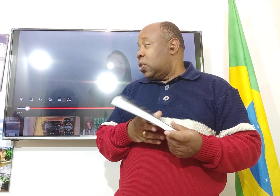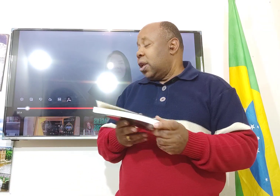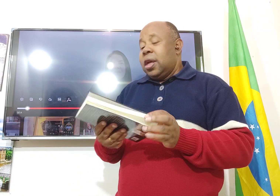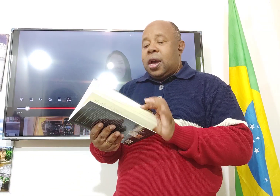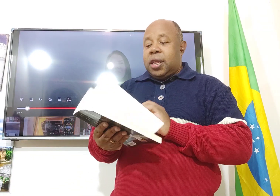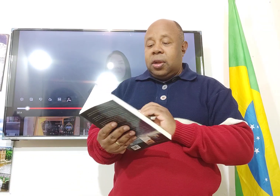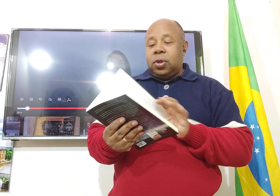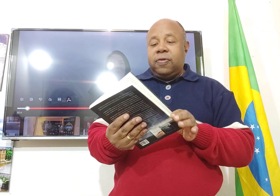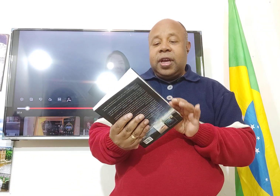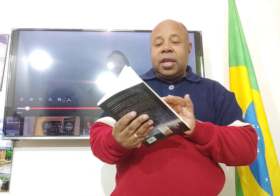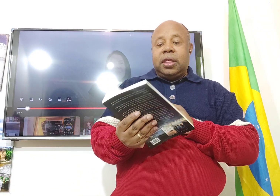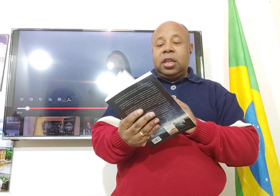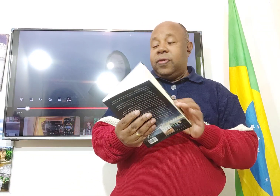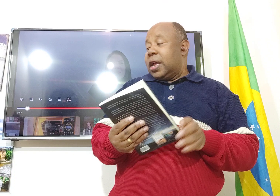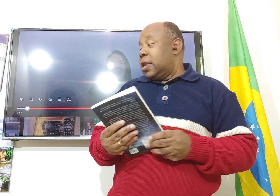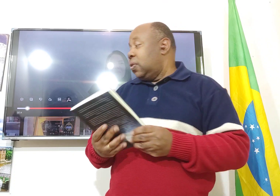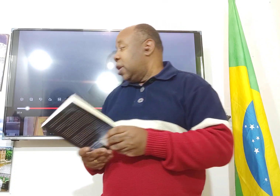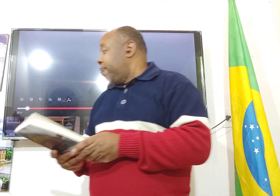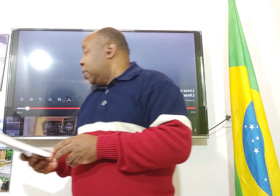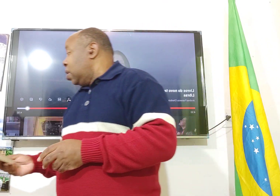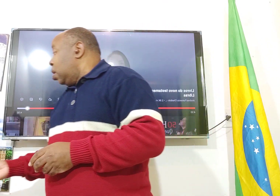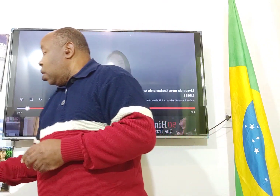história. Ainda, inclusive, ganhei esse livro, ainda não li.